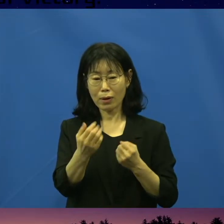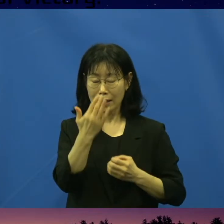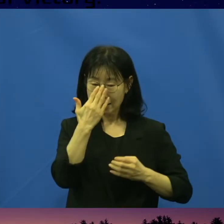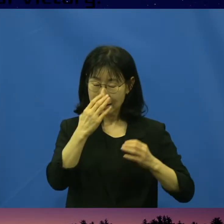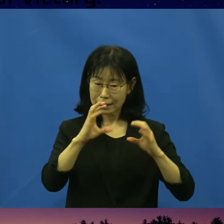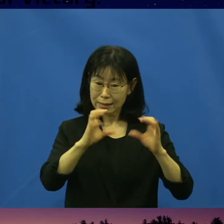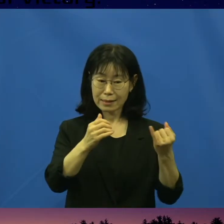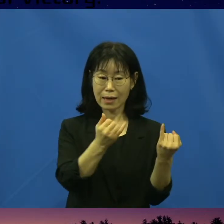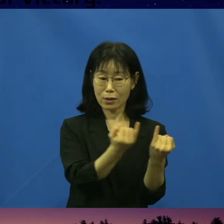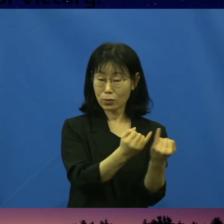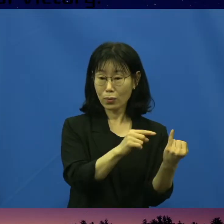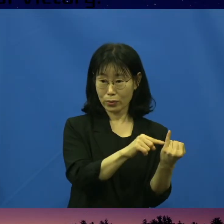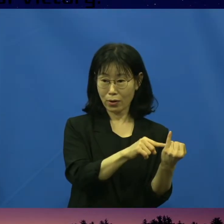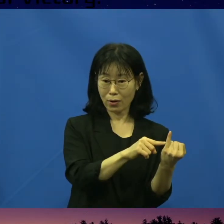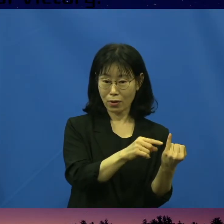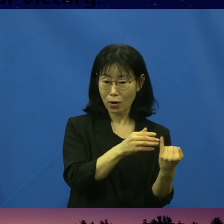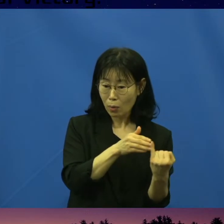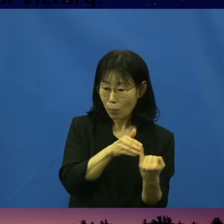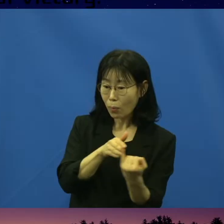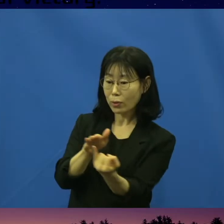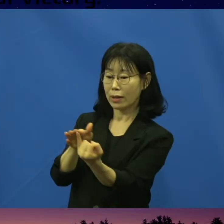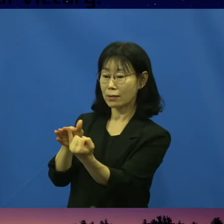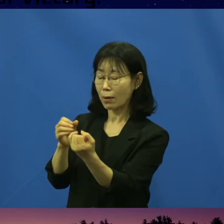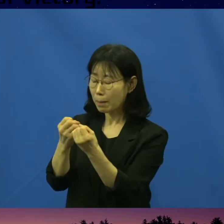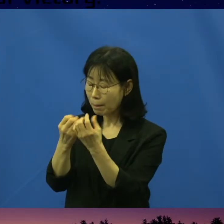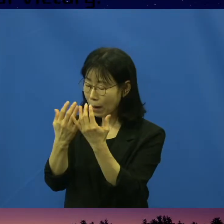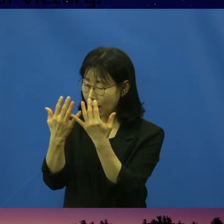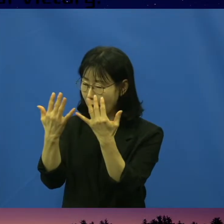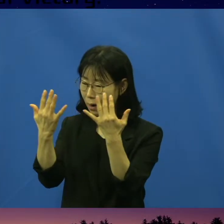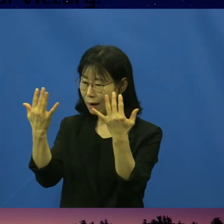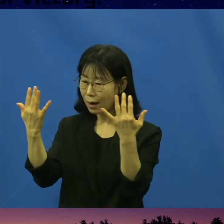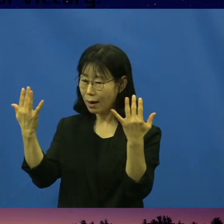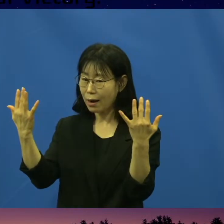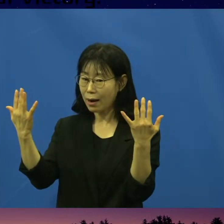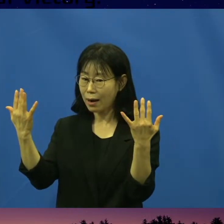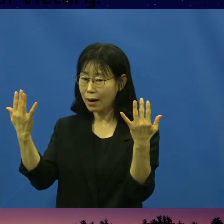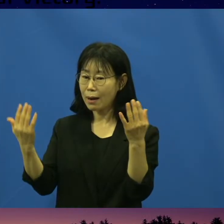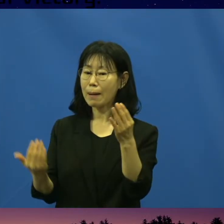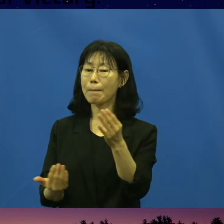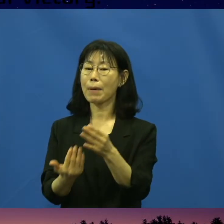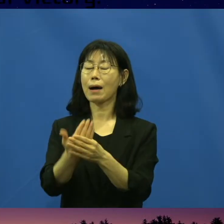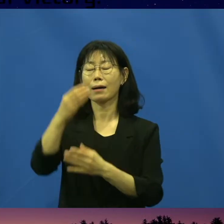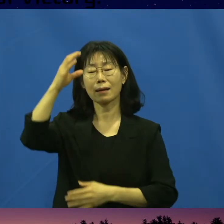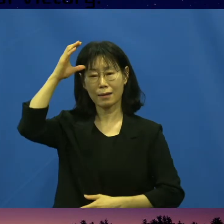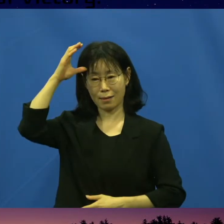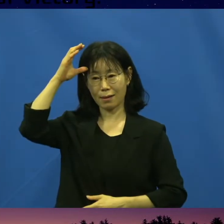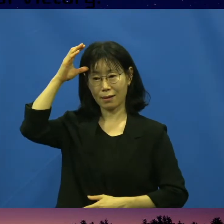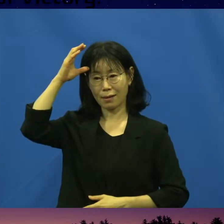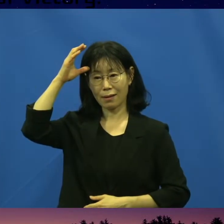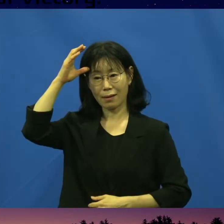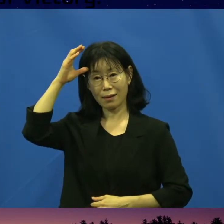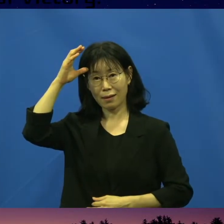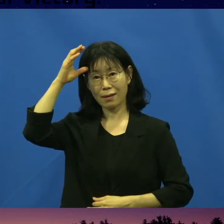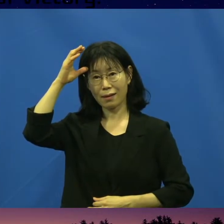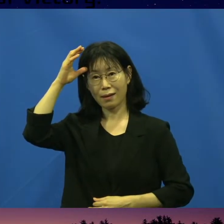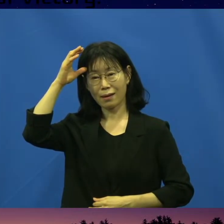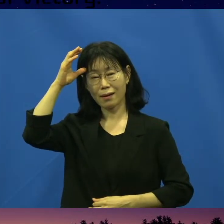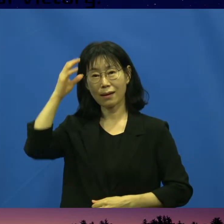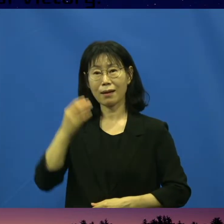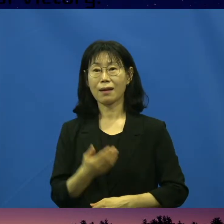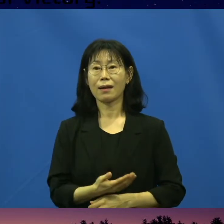여러분 인생의 답은 예상치 않은 곳에서 일어납니다. 예상치 않은. 이 어린